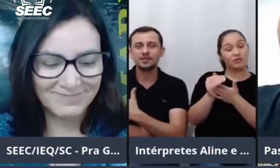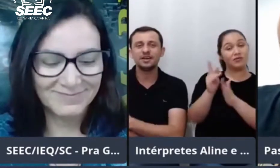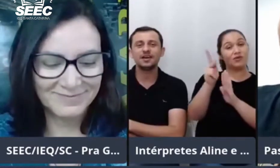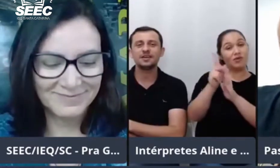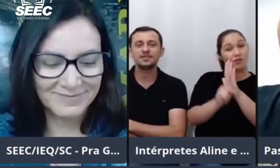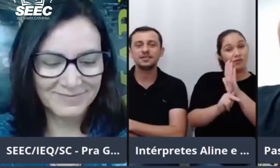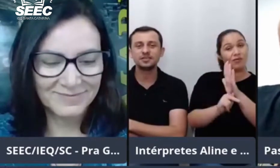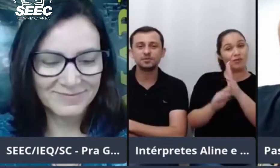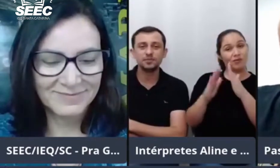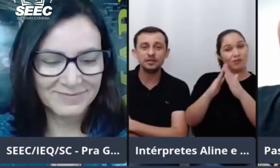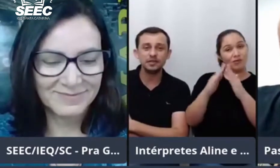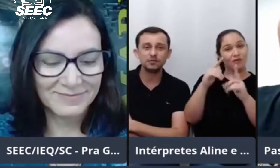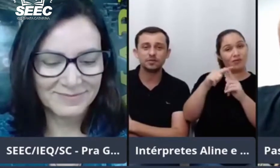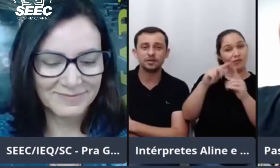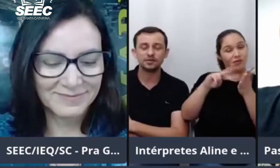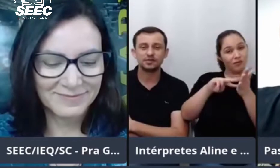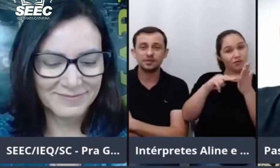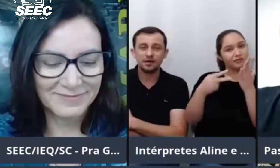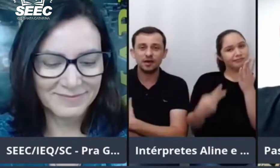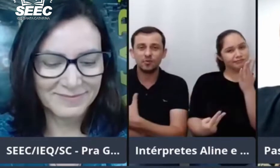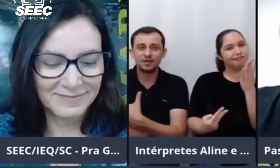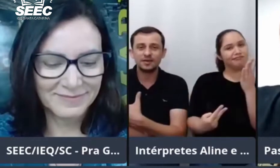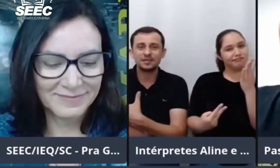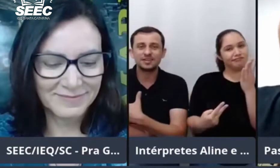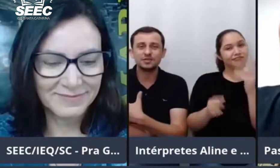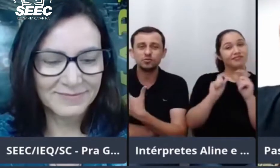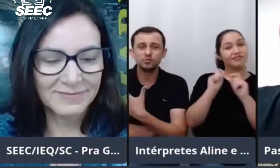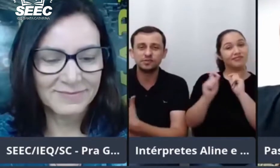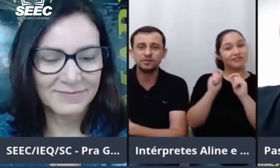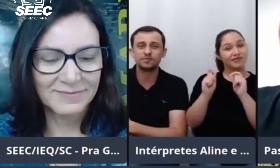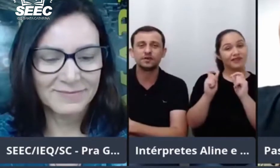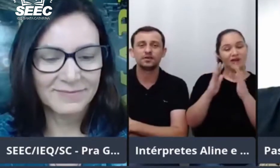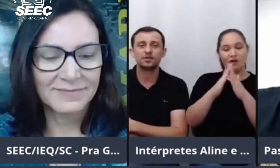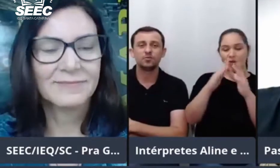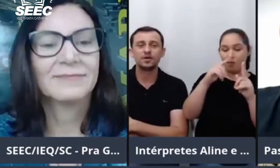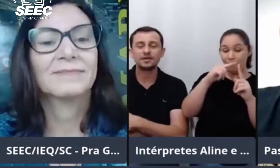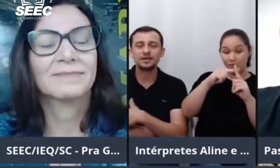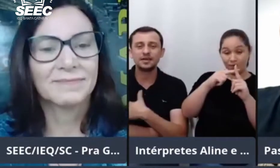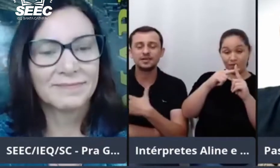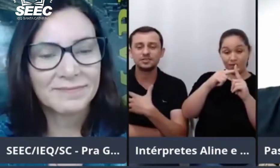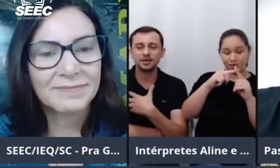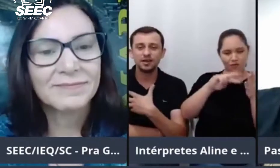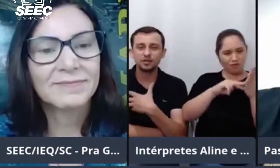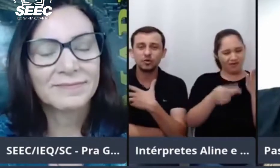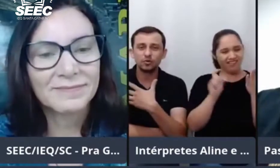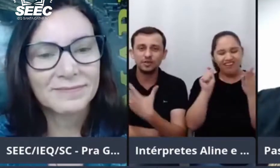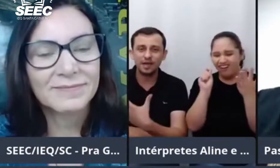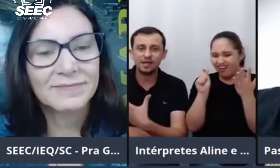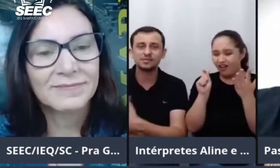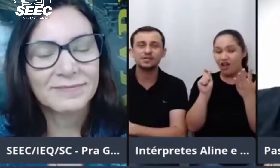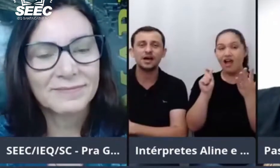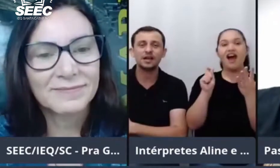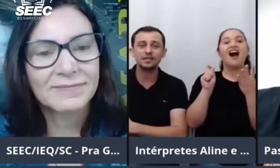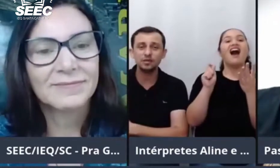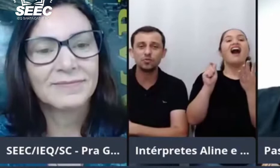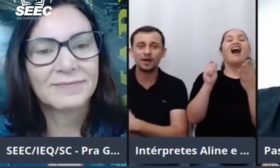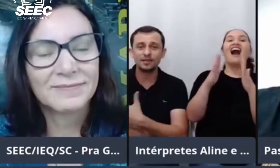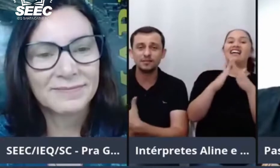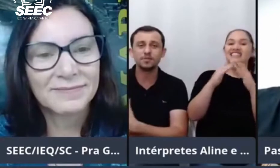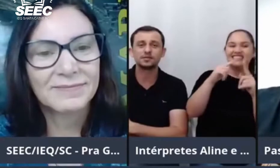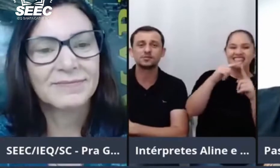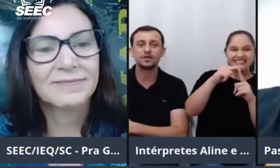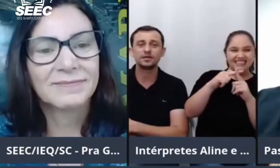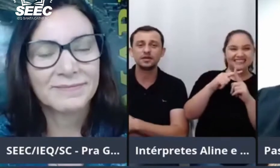que seria a igreja bilíngue? Seria uma igreja inclusiva, uma igreja que conhece a